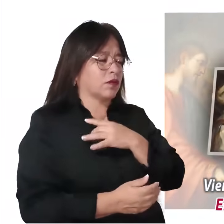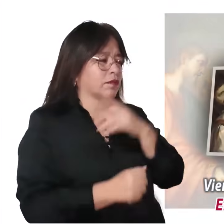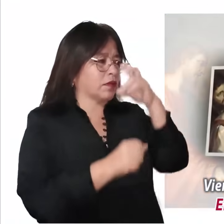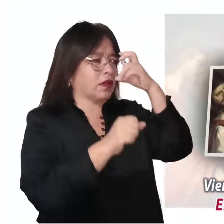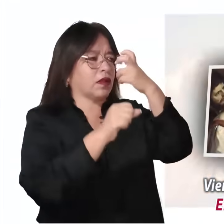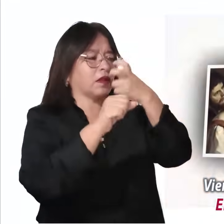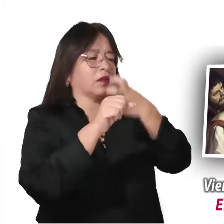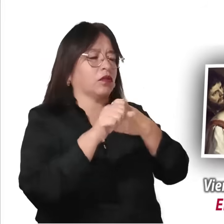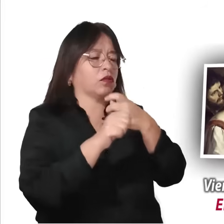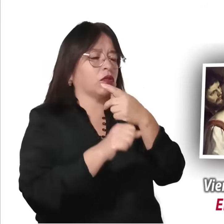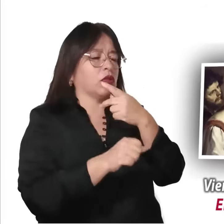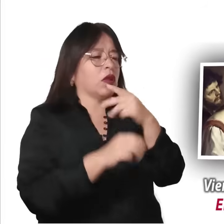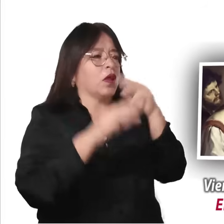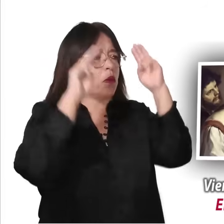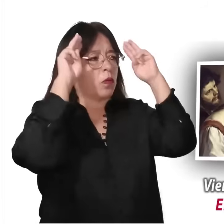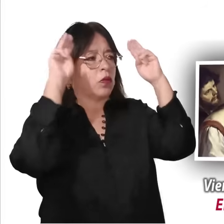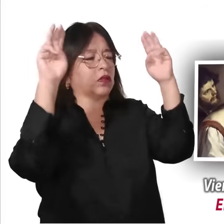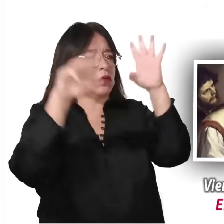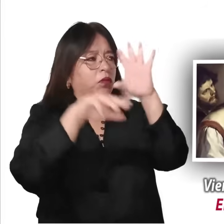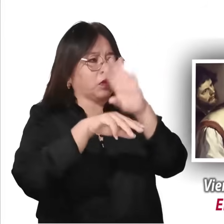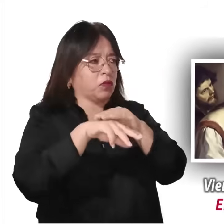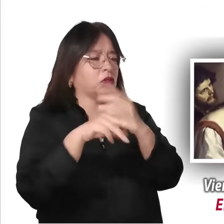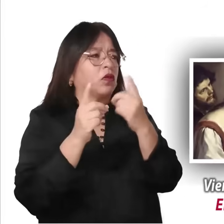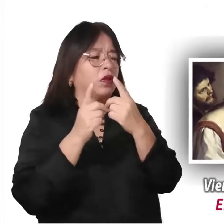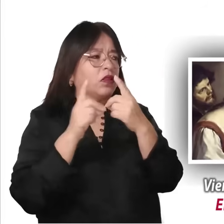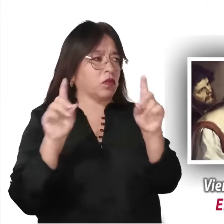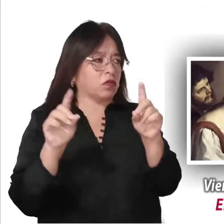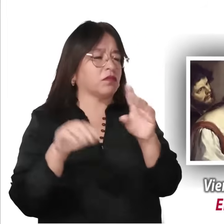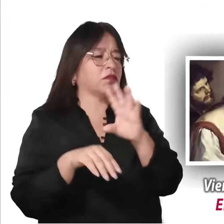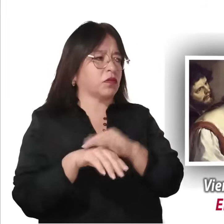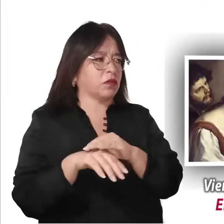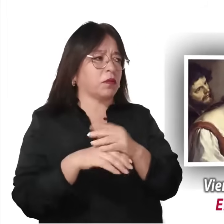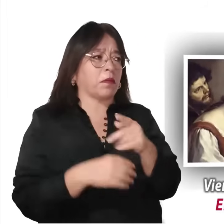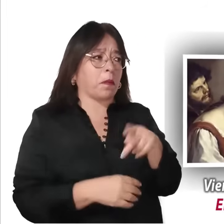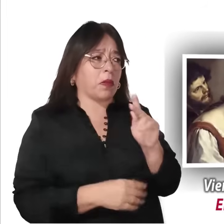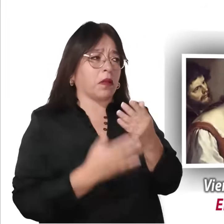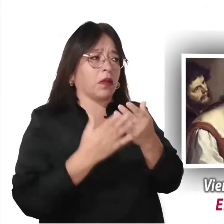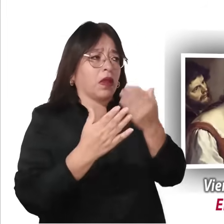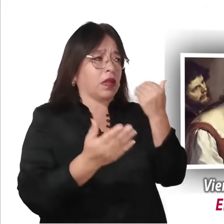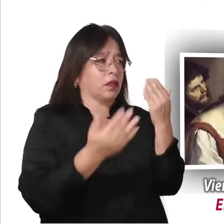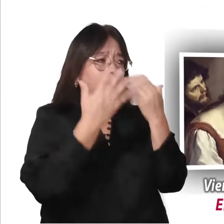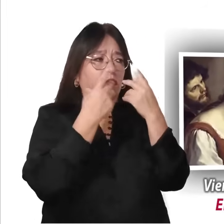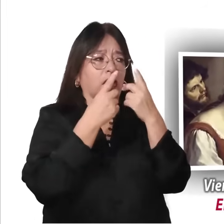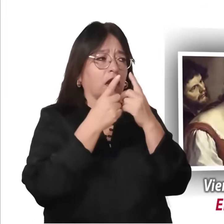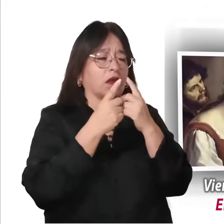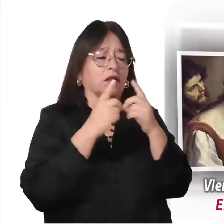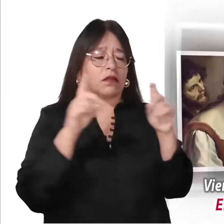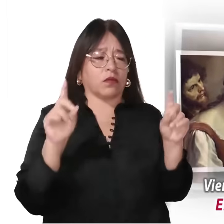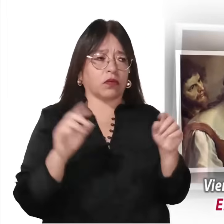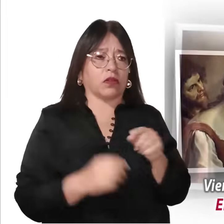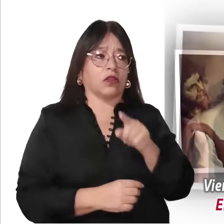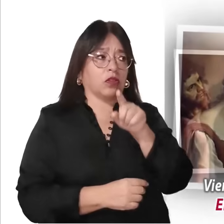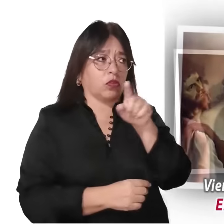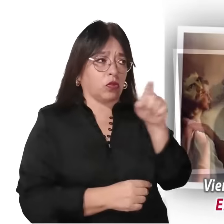Moisés permitió divorciarse de sus esposas, pero al principio no fue así. Y yo les